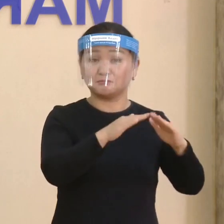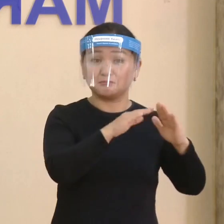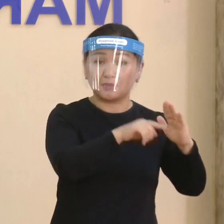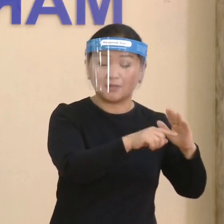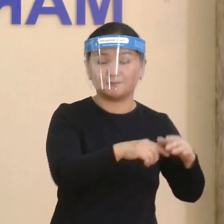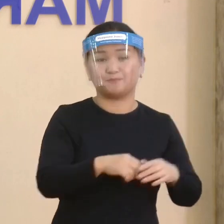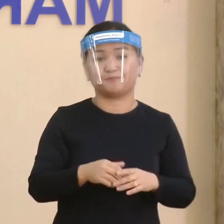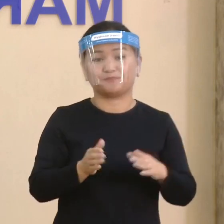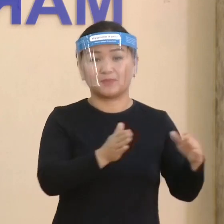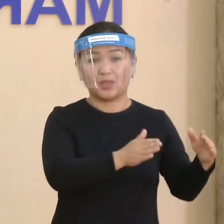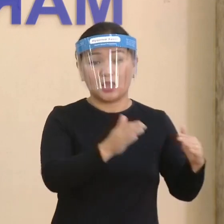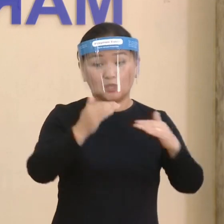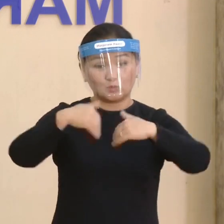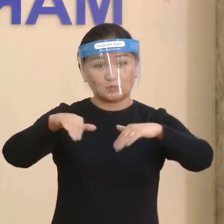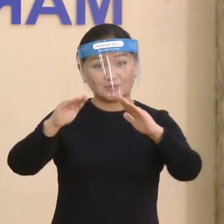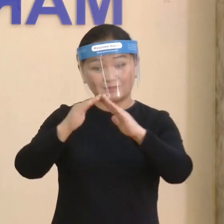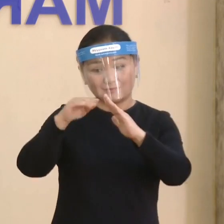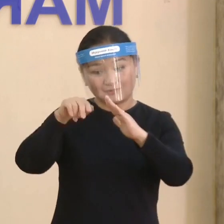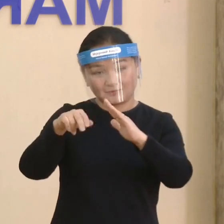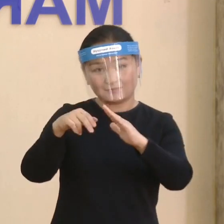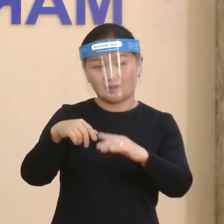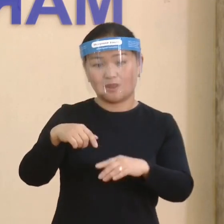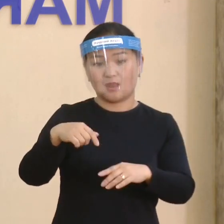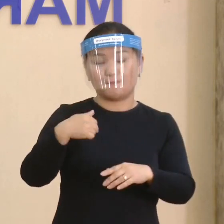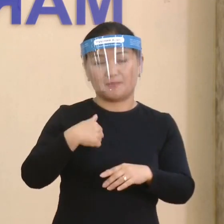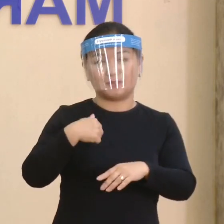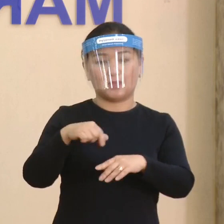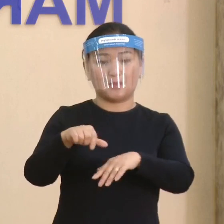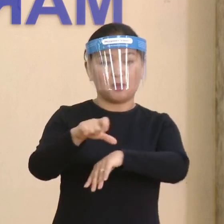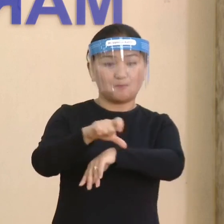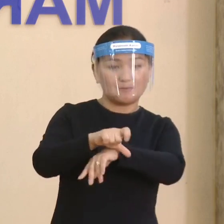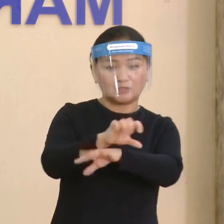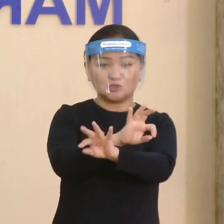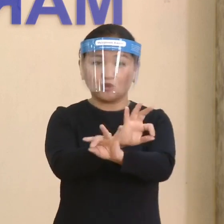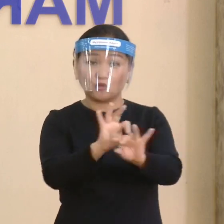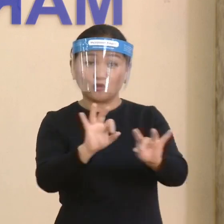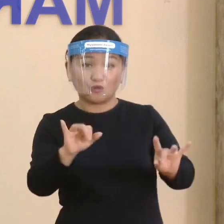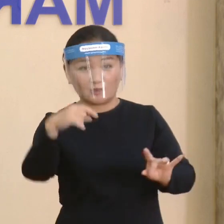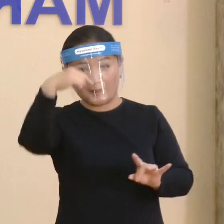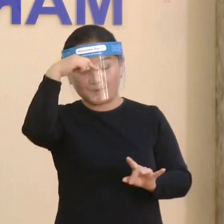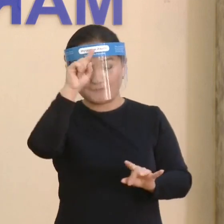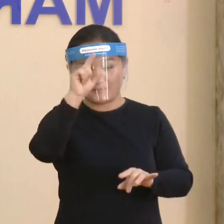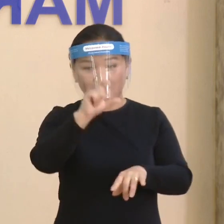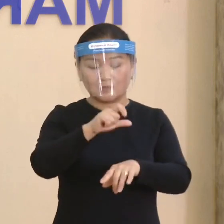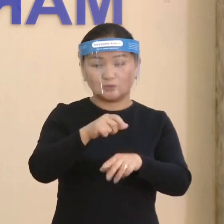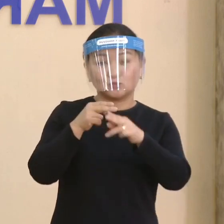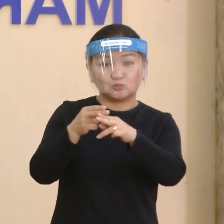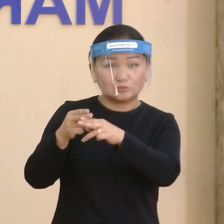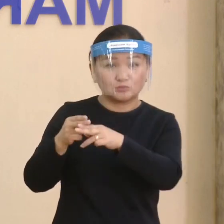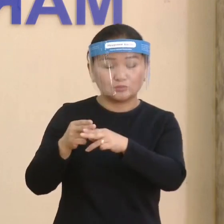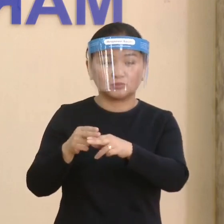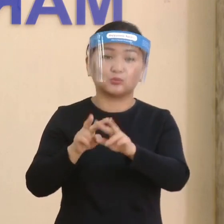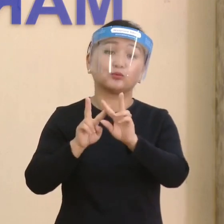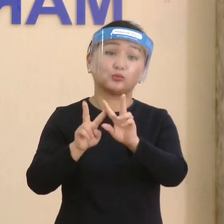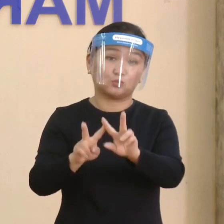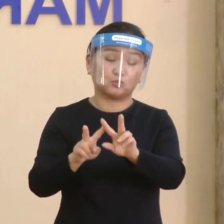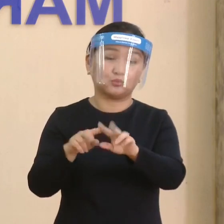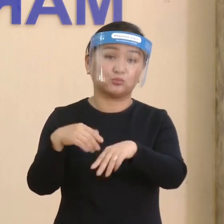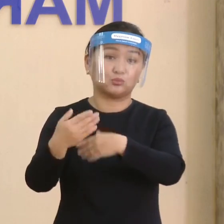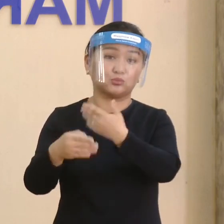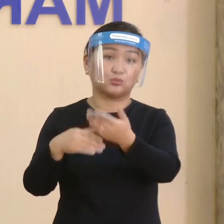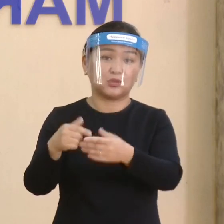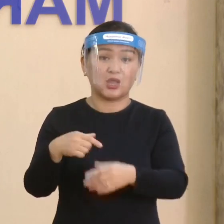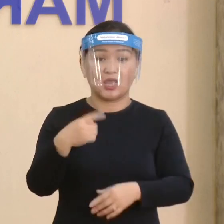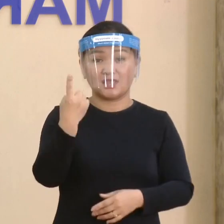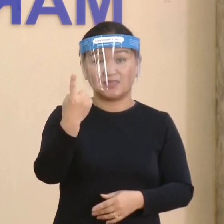ажиглах байруудад манай төрөлцөн мэрэгжлийн эмчнэр дуудлагаар очиж мэрэгжлийнхаа тусламж үйлчлэгийг үзүүлэх ажилд бол мөн хийгдэж байгаа.